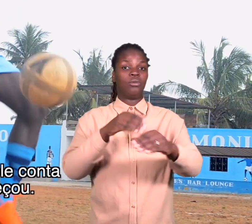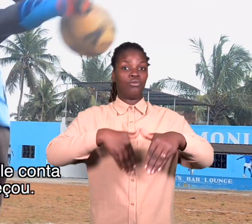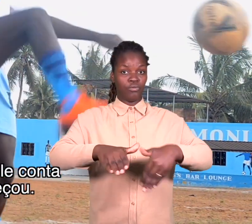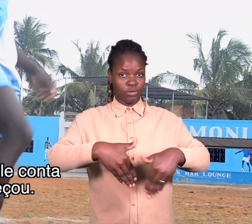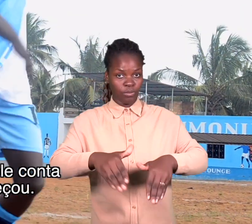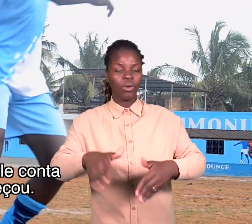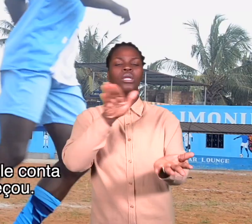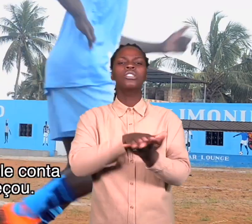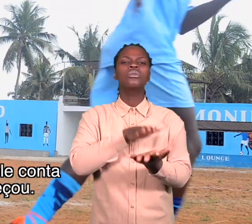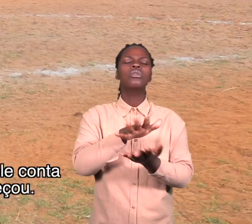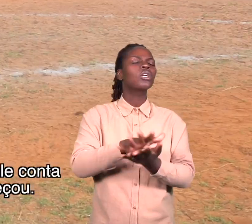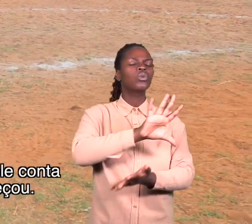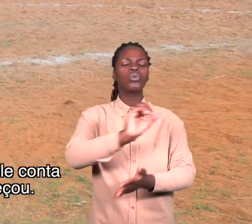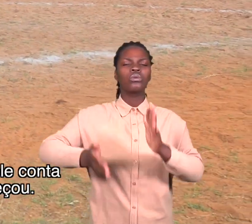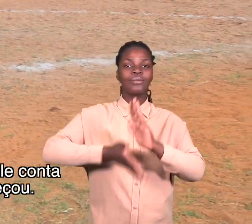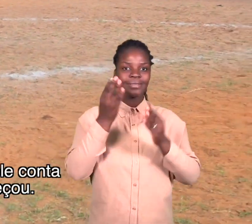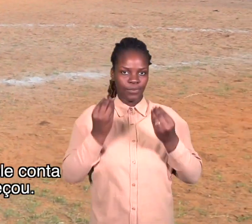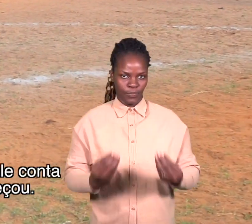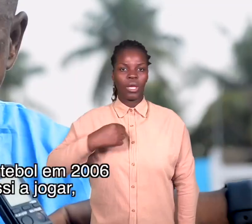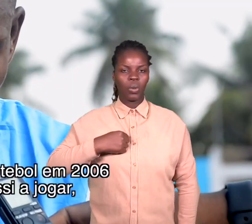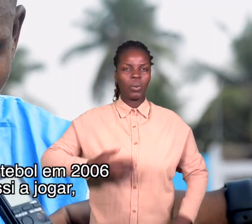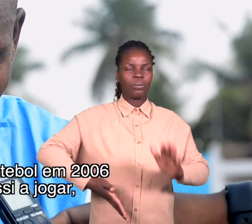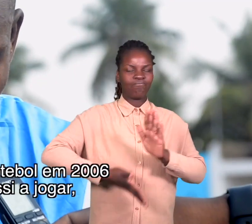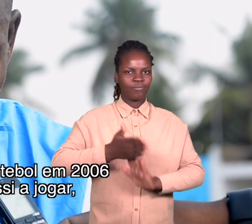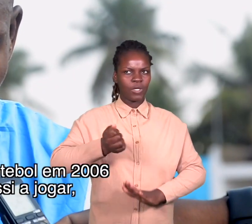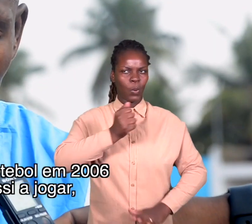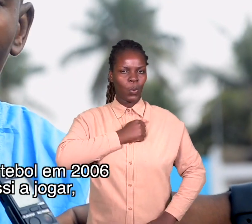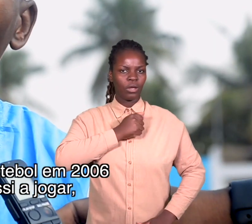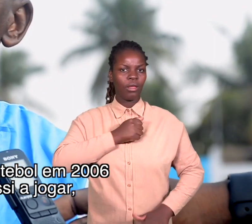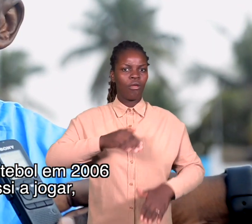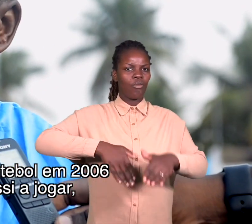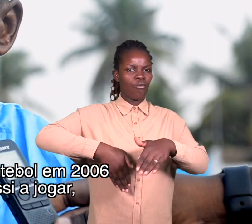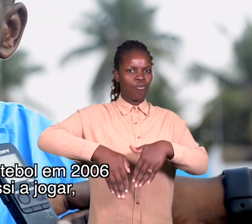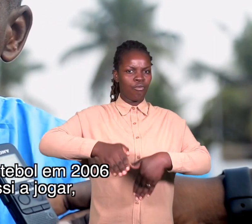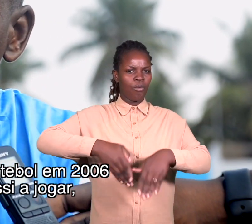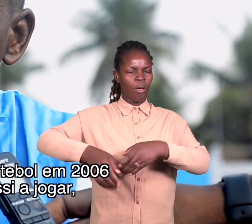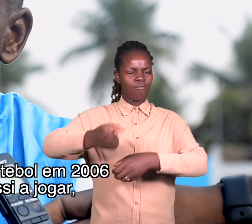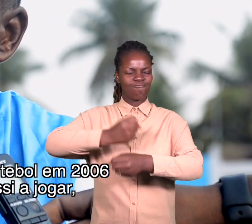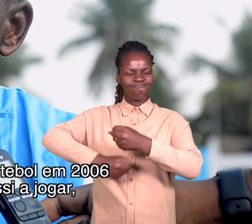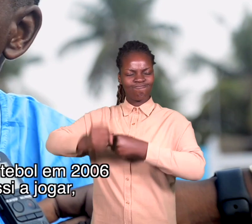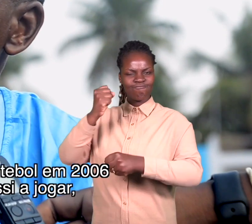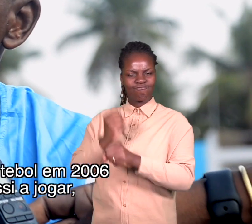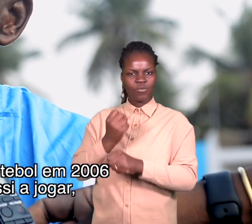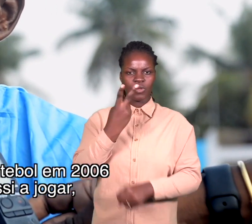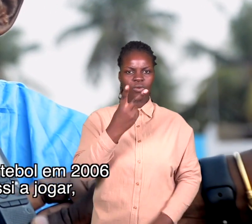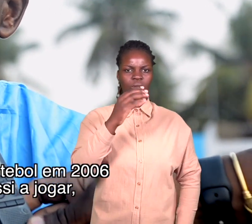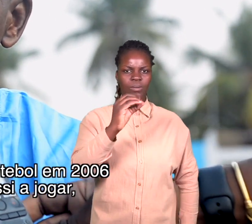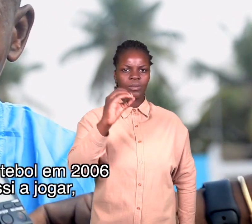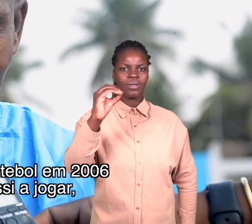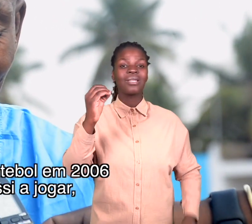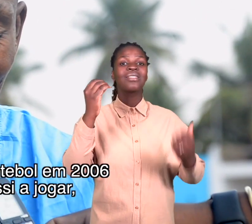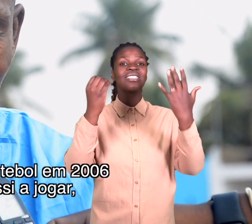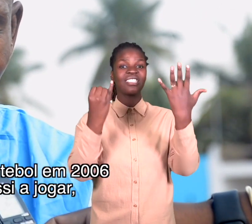Bastante otimista, ele conta como tudo começou. Eu comecei a gostar do futebol em